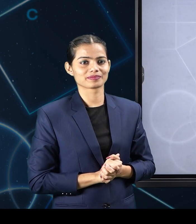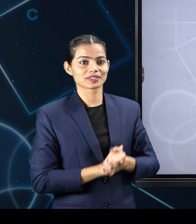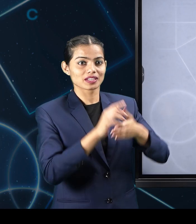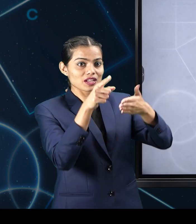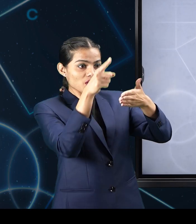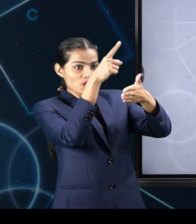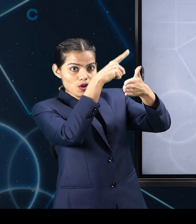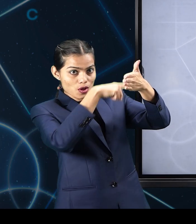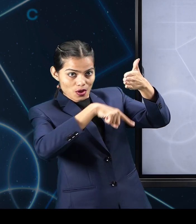वृत्तांश,